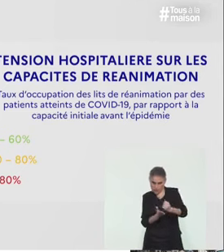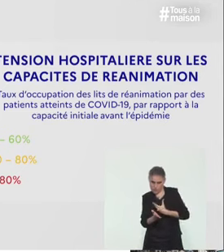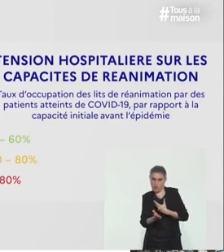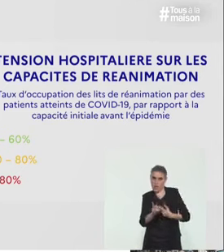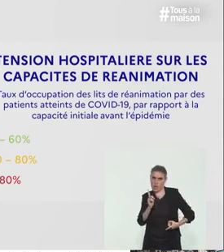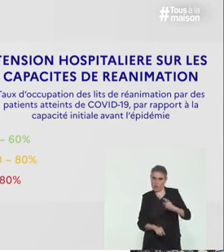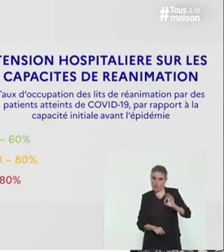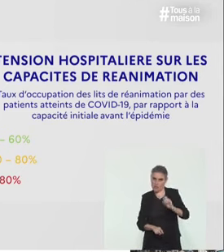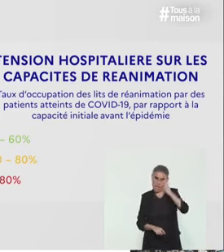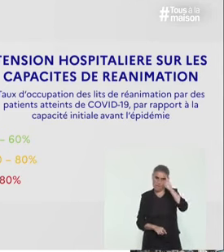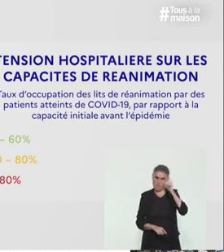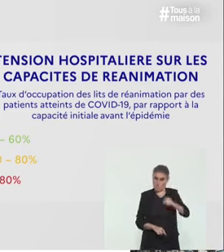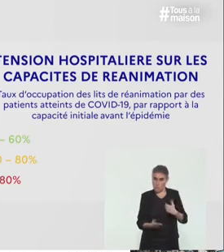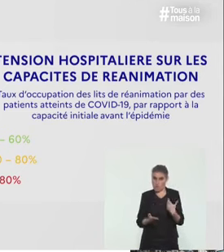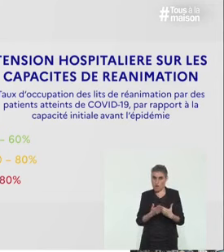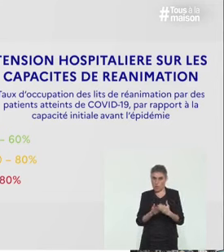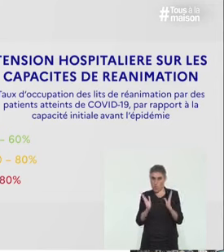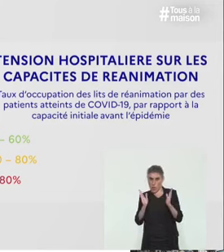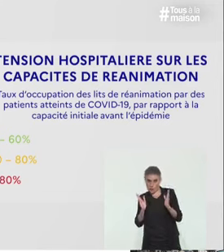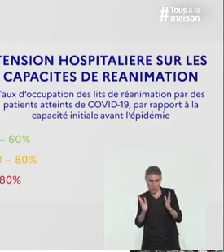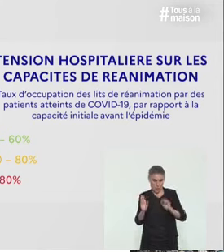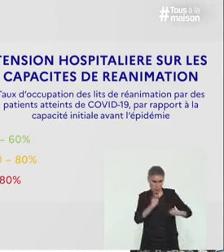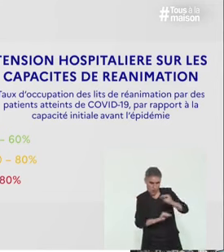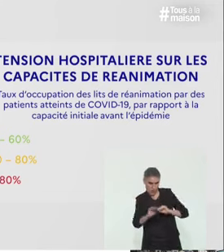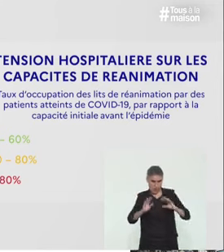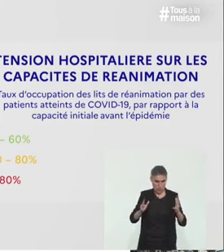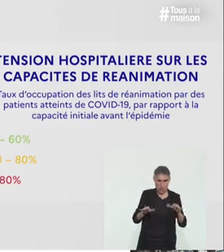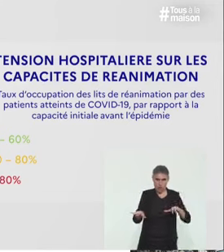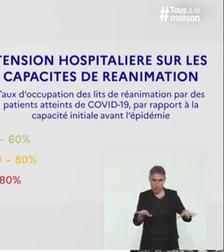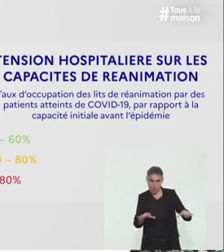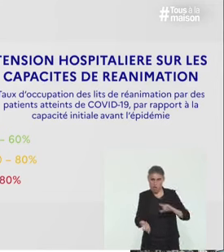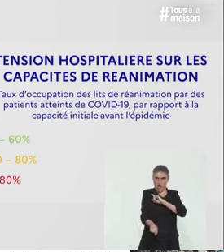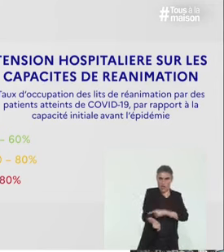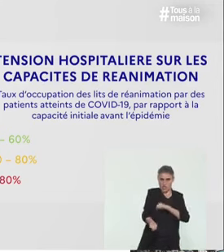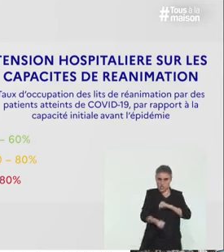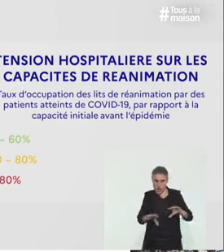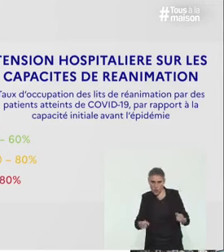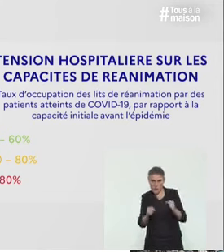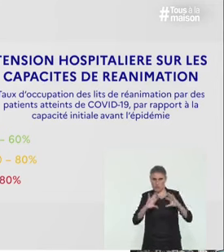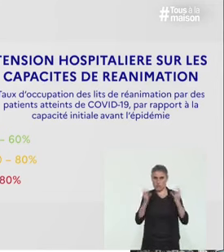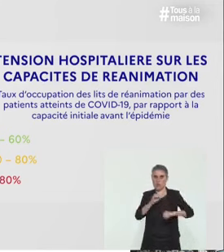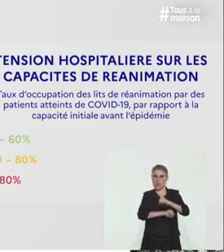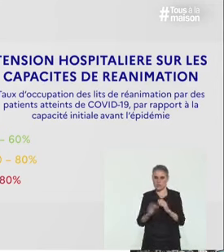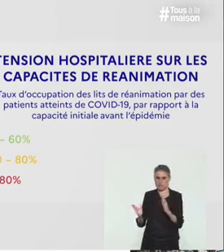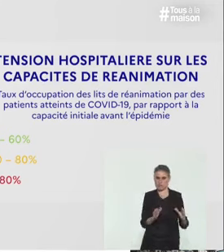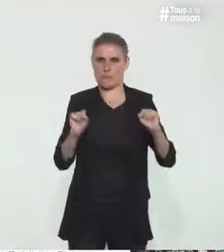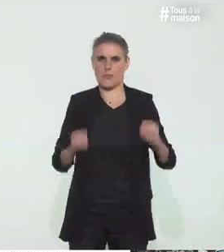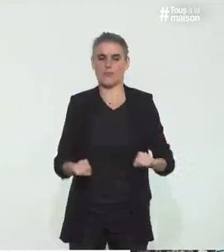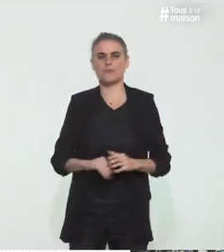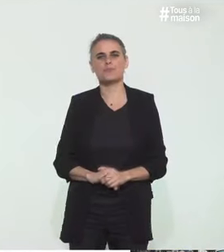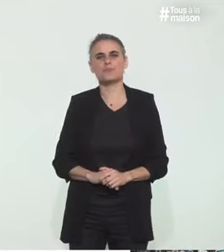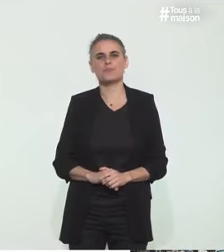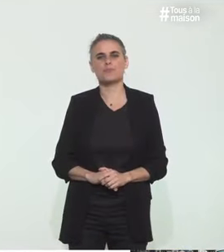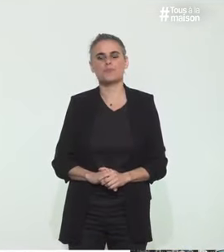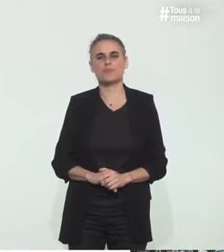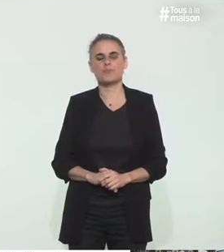évidemment important de tension hospitalière et de mobilisation de toutes les énergies et de toutes les compétences de nos professionnels de santé.